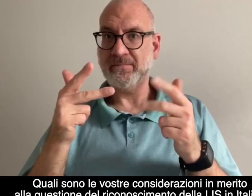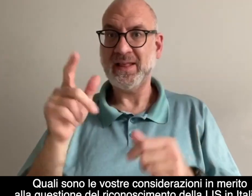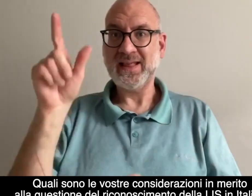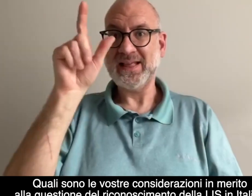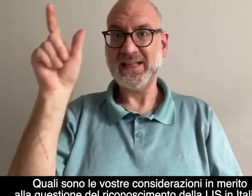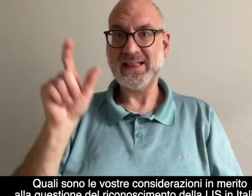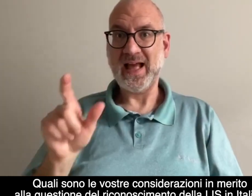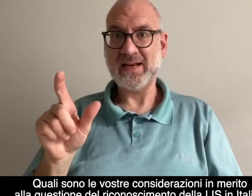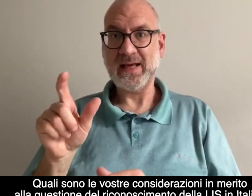italia